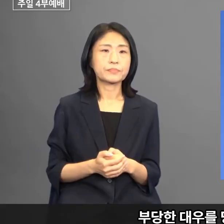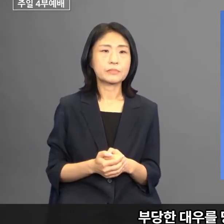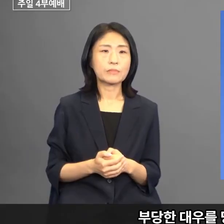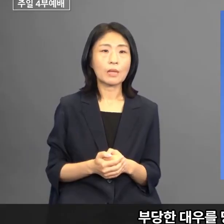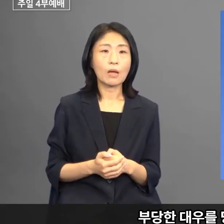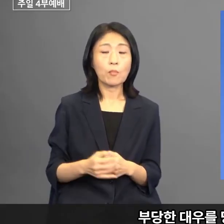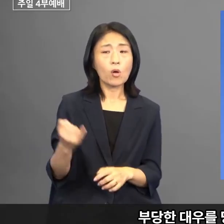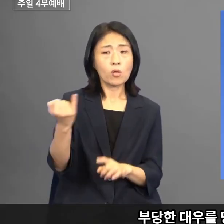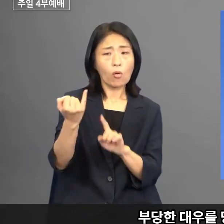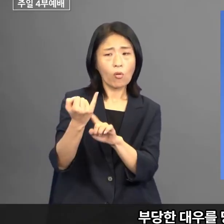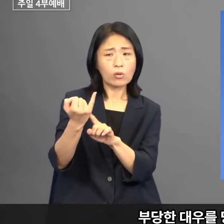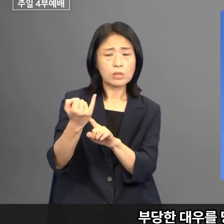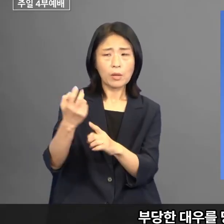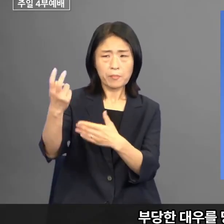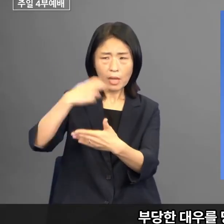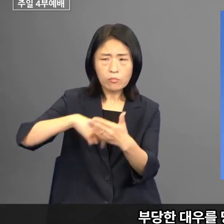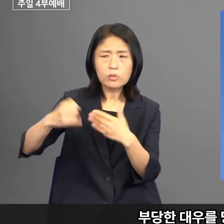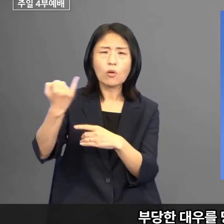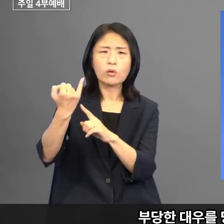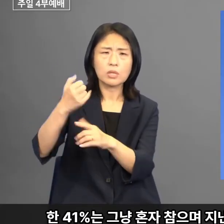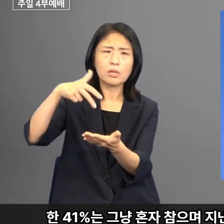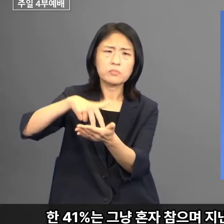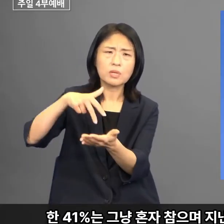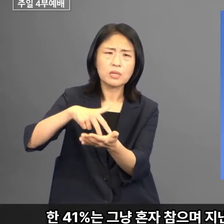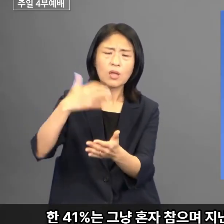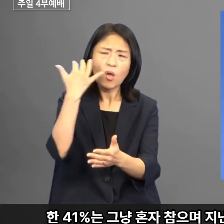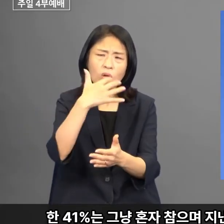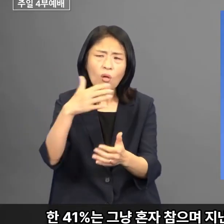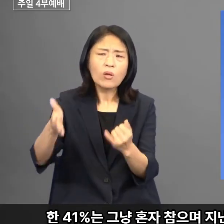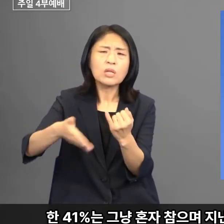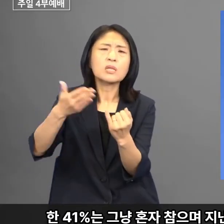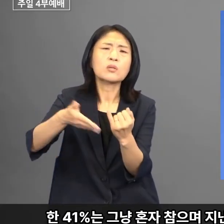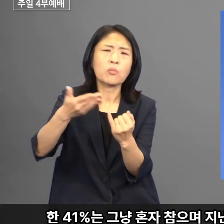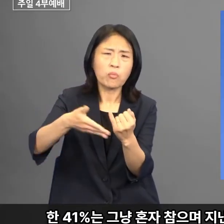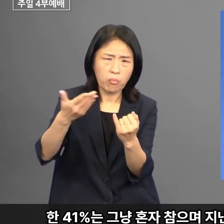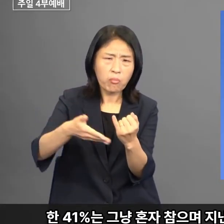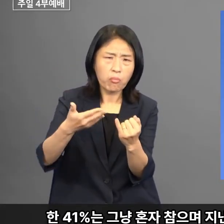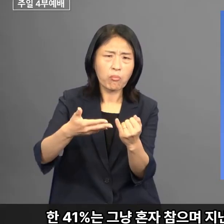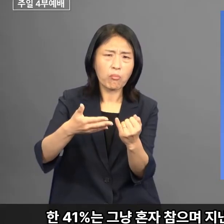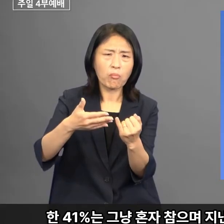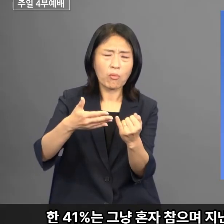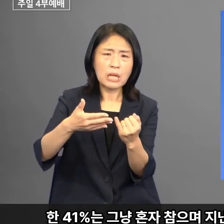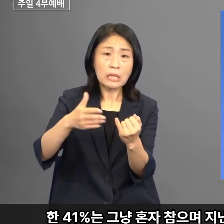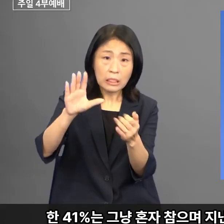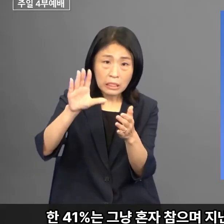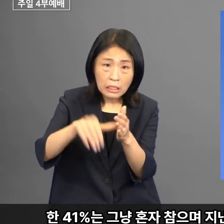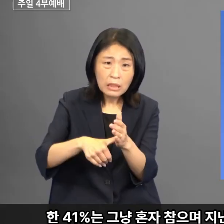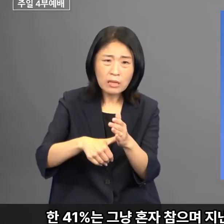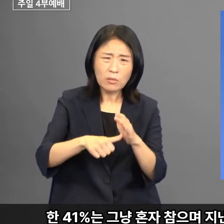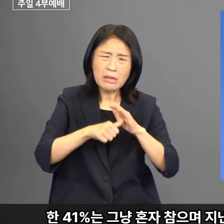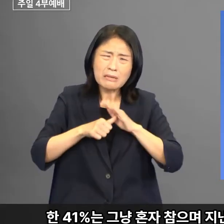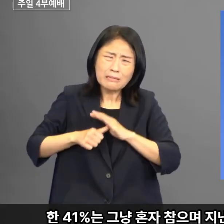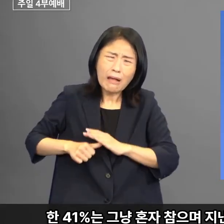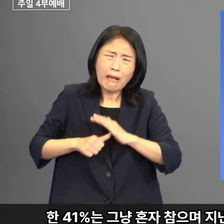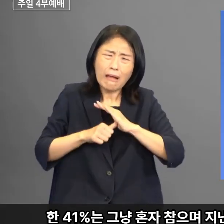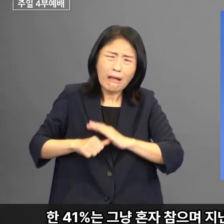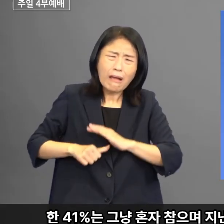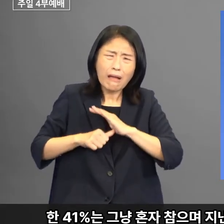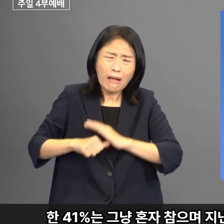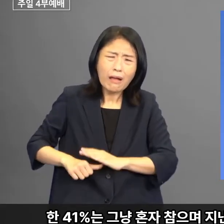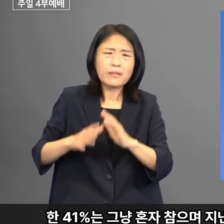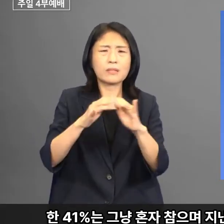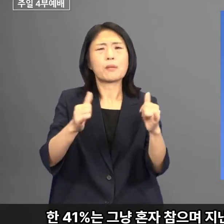당하고 부당한 대우를 당해도 이거 뭐 말을 못하고 한 41%는 그냥 혼자 참으며 지낸다고 하는 그런